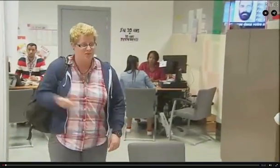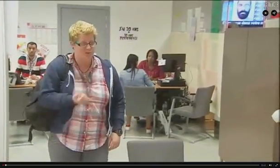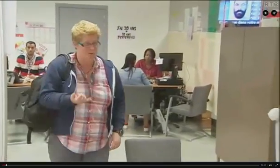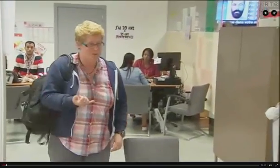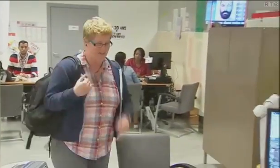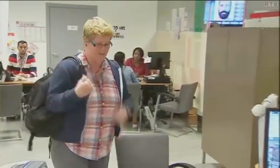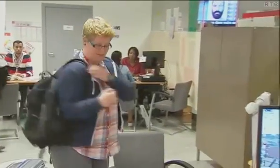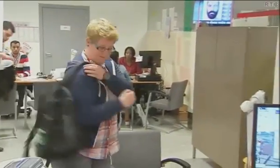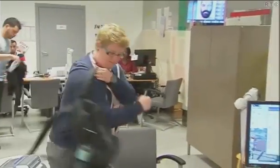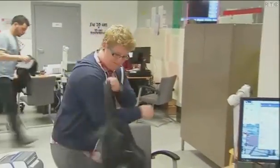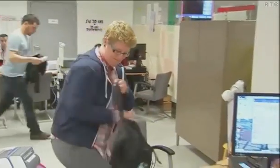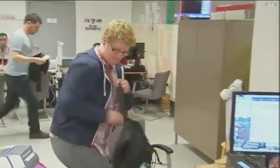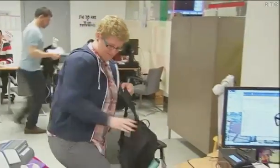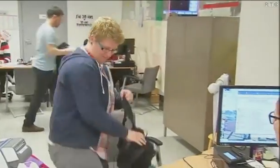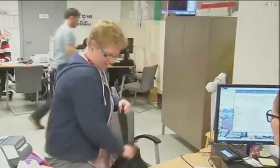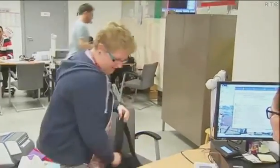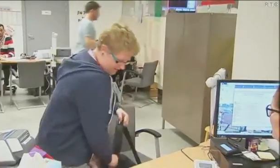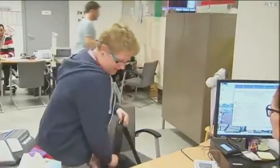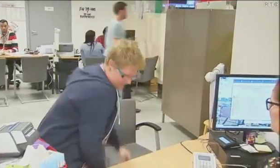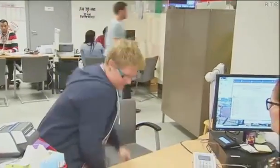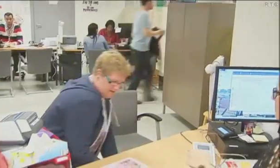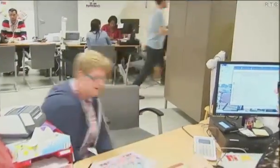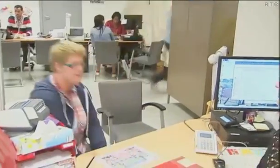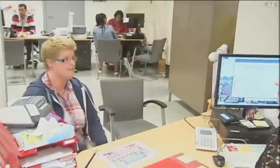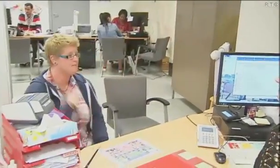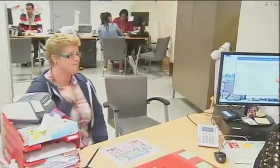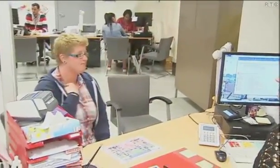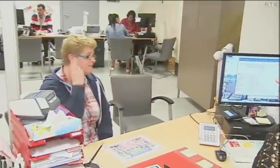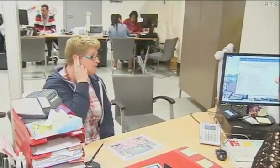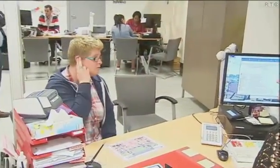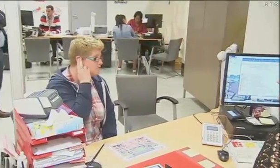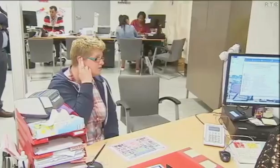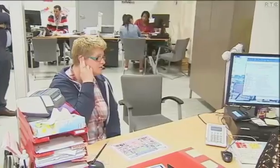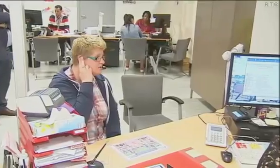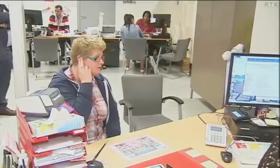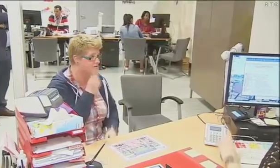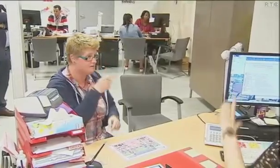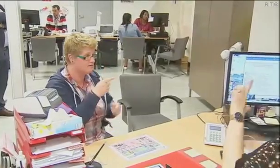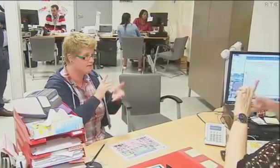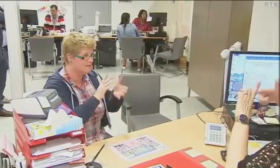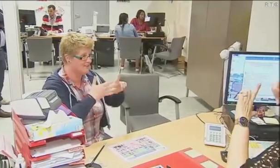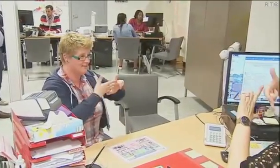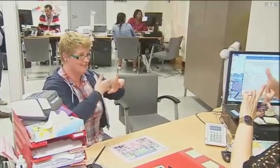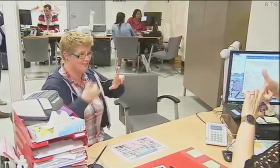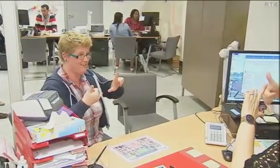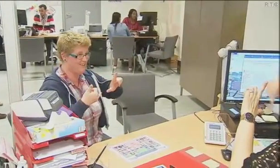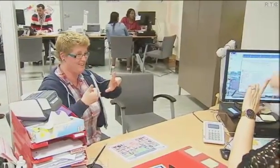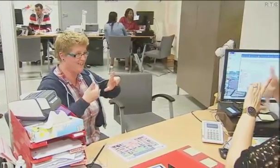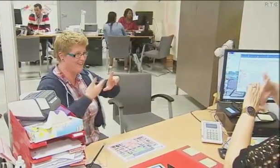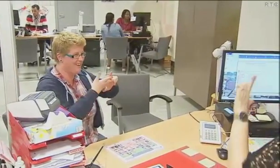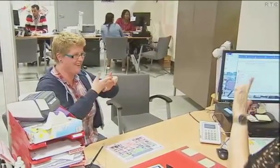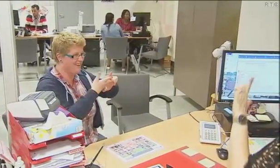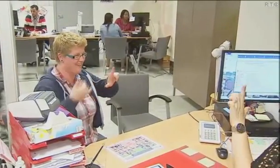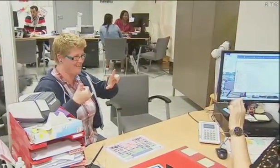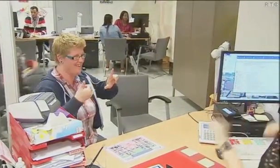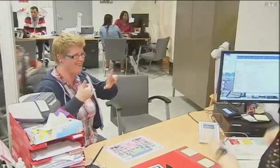Les services de l'état civil et de la population de la ville de Liège disposent désormais d'interprètes en langue des signes pour les personnes sourdes qui la